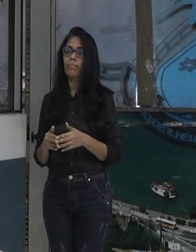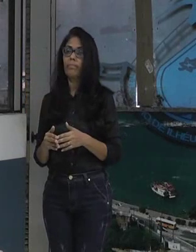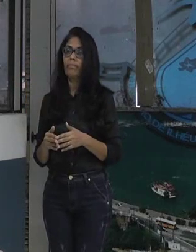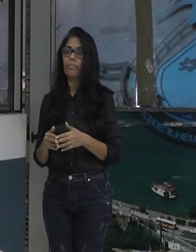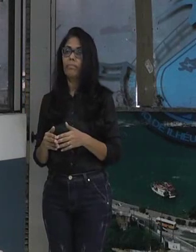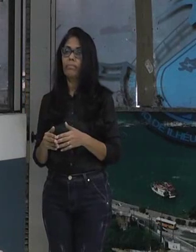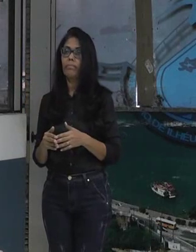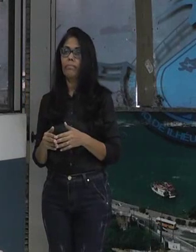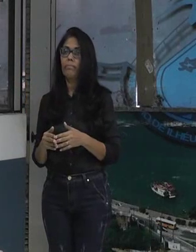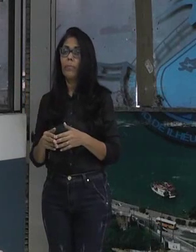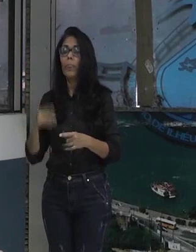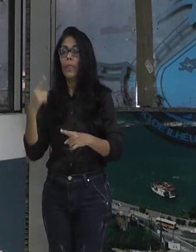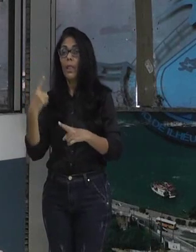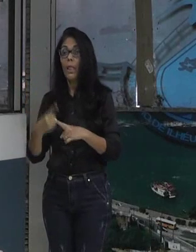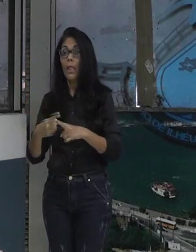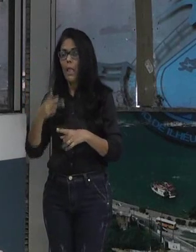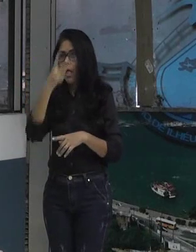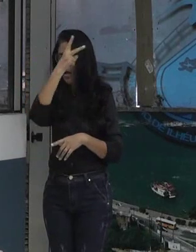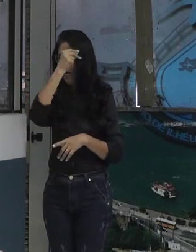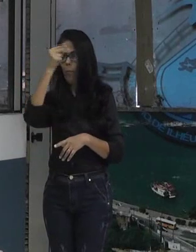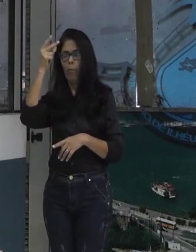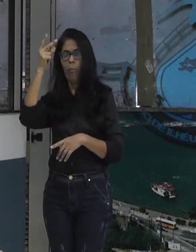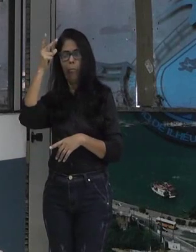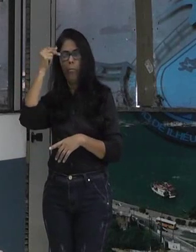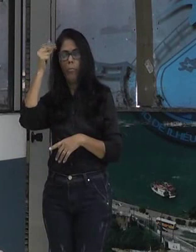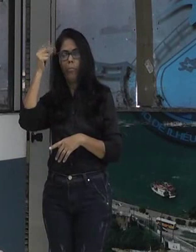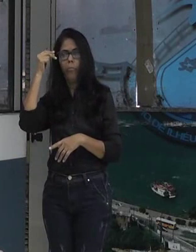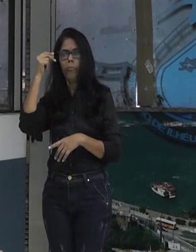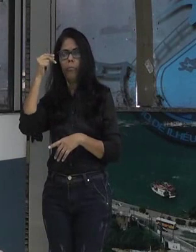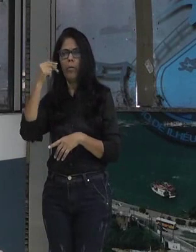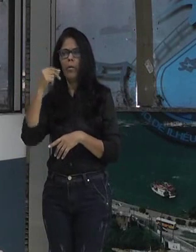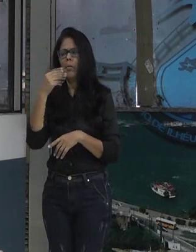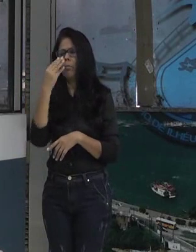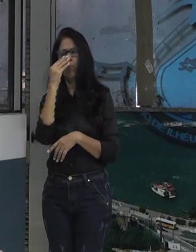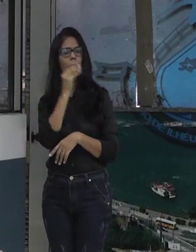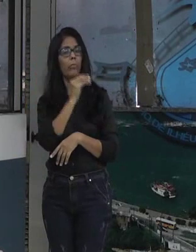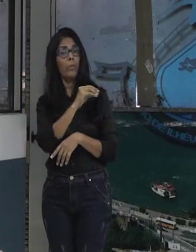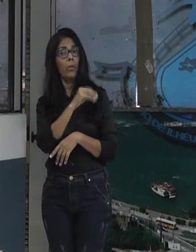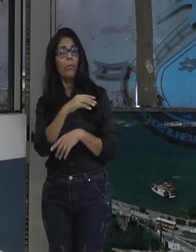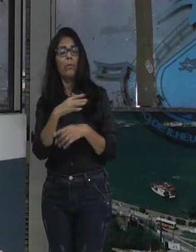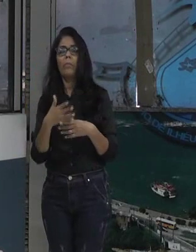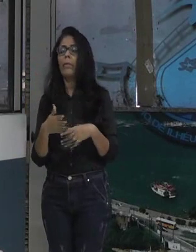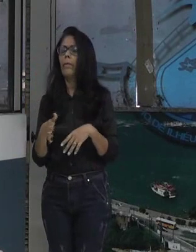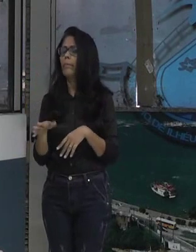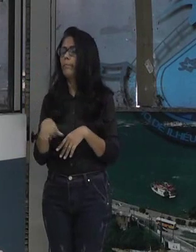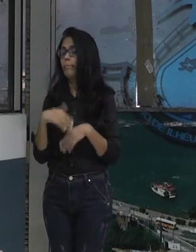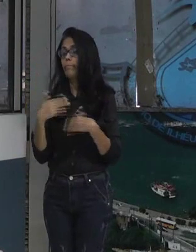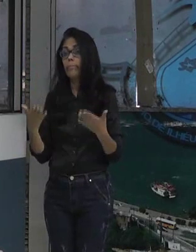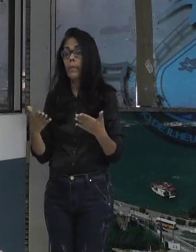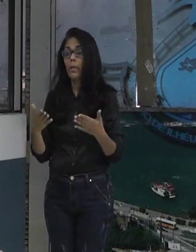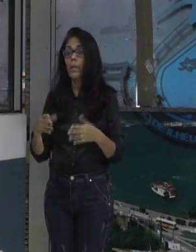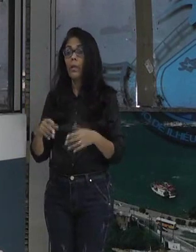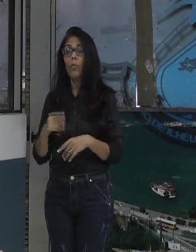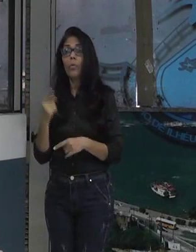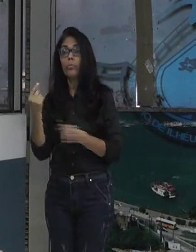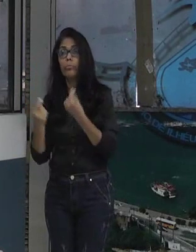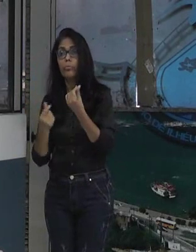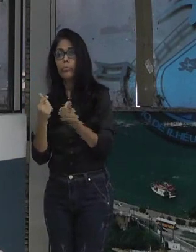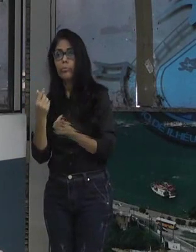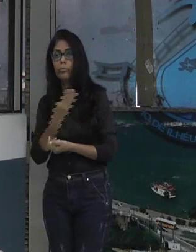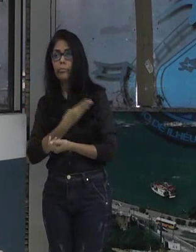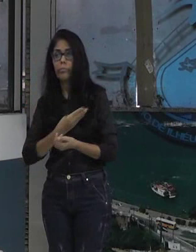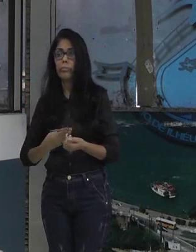de tamanho fechar de olhos para estar de mão dadas com os empresários enquanto o erário público está